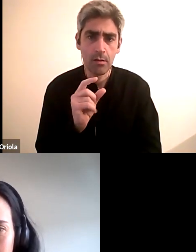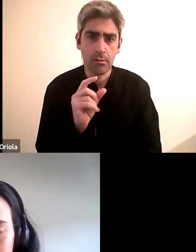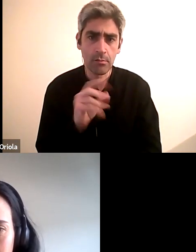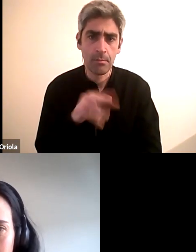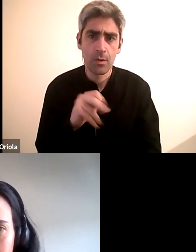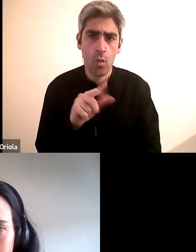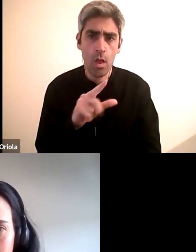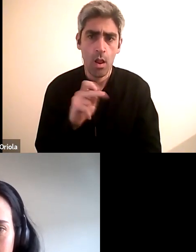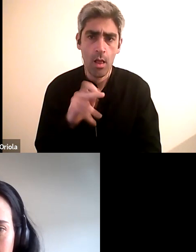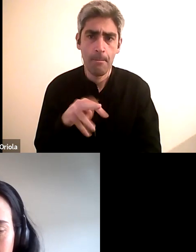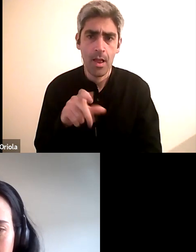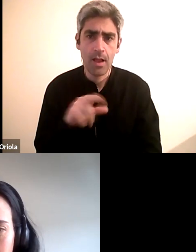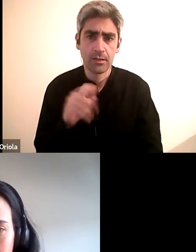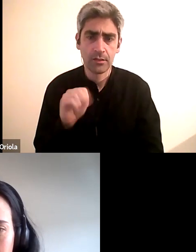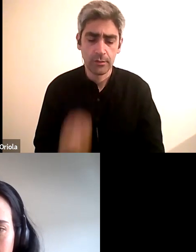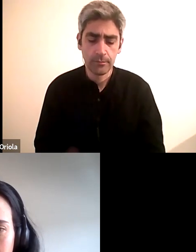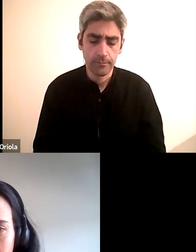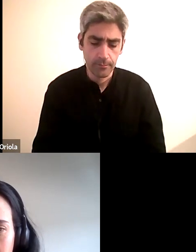Marques.